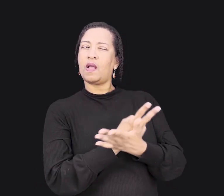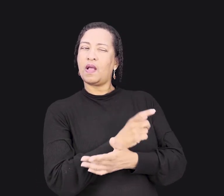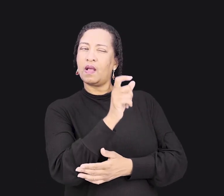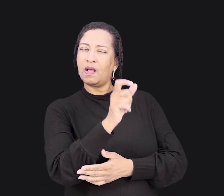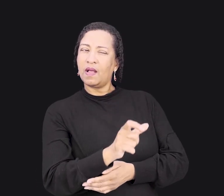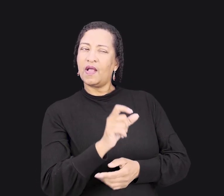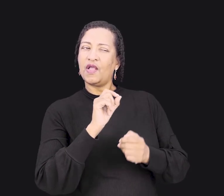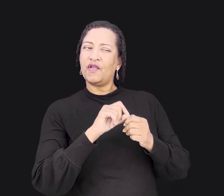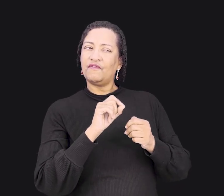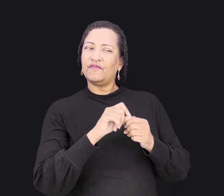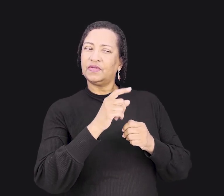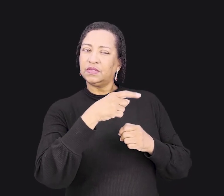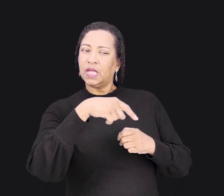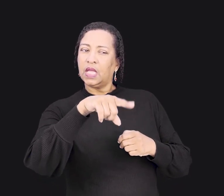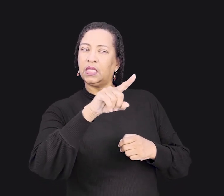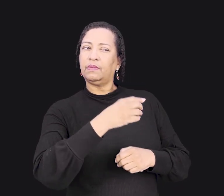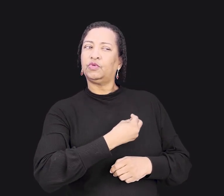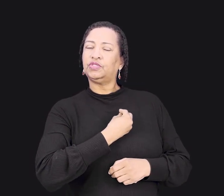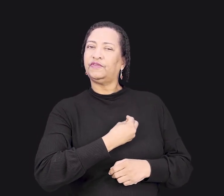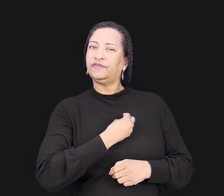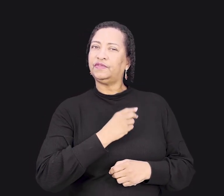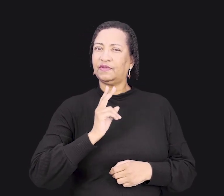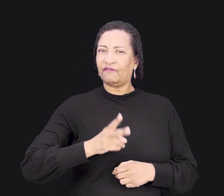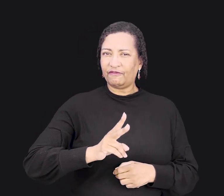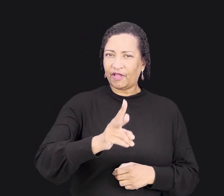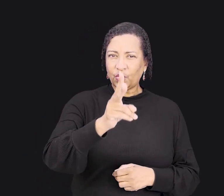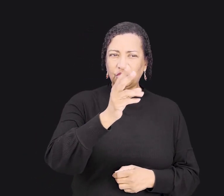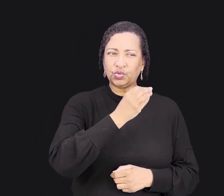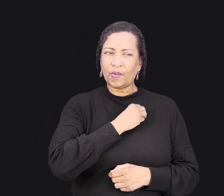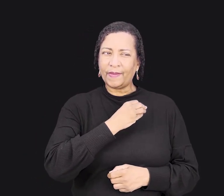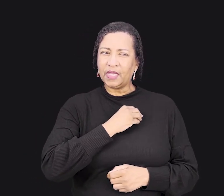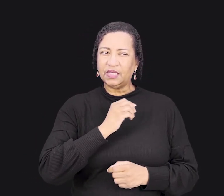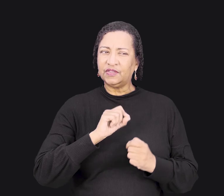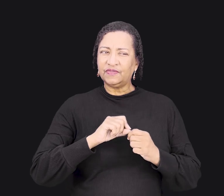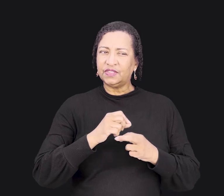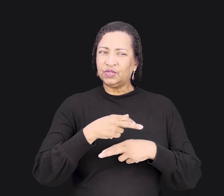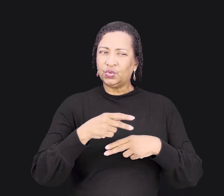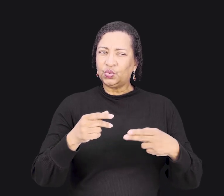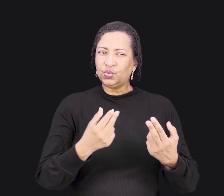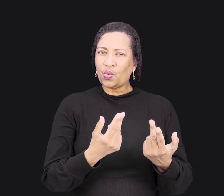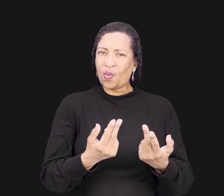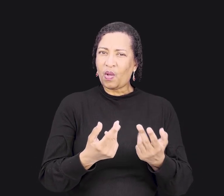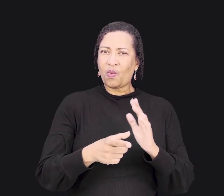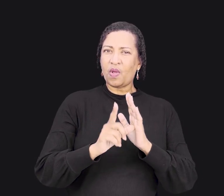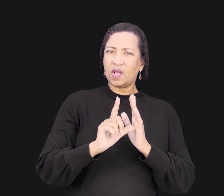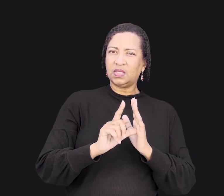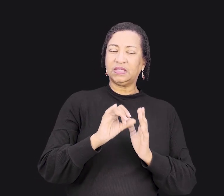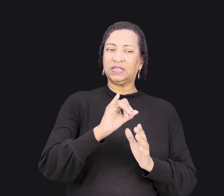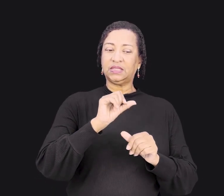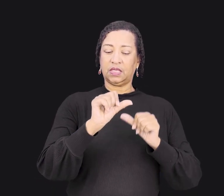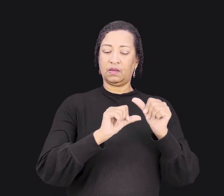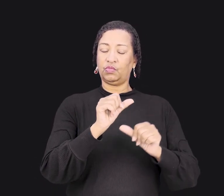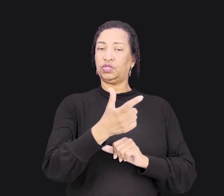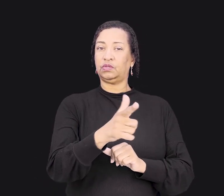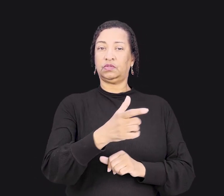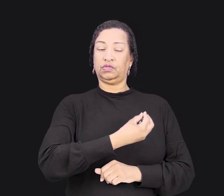vai fazer da vida agora? Será que vai continuar fazendo as mesmas coisas? Se não houver mudança no seu estilo de vida,